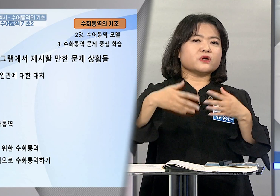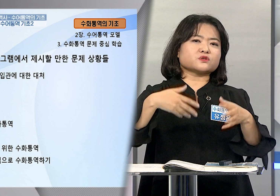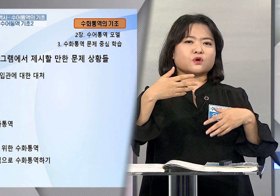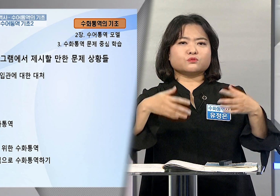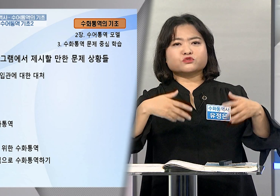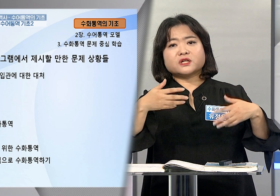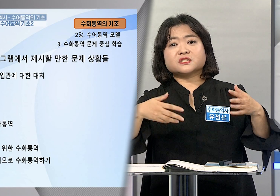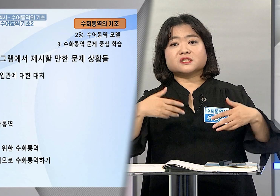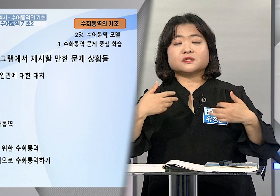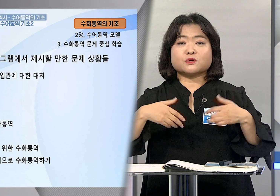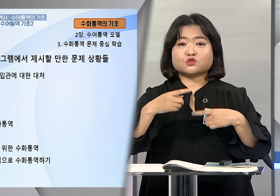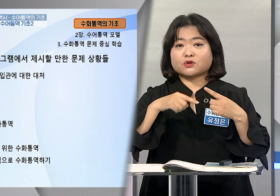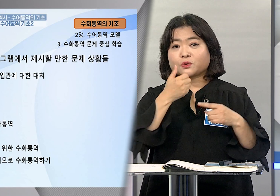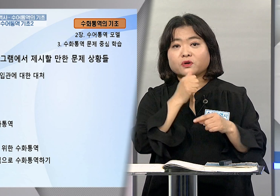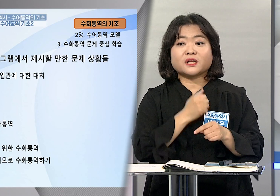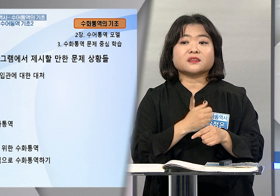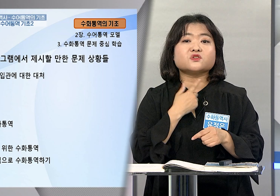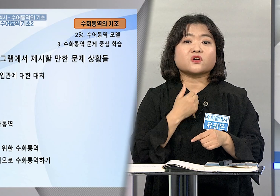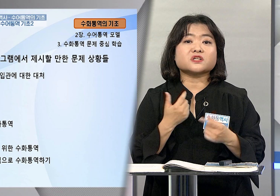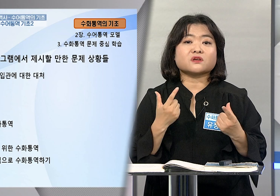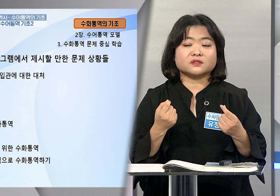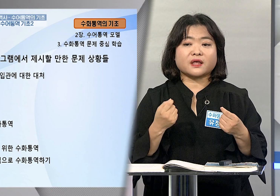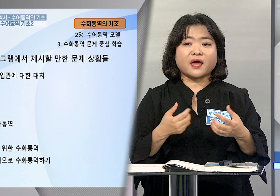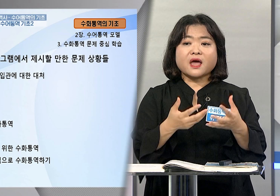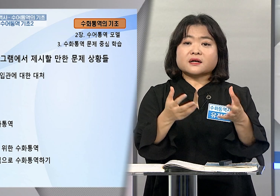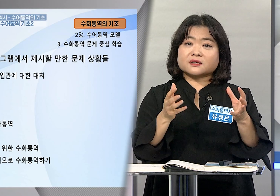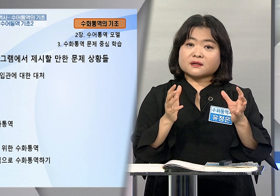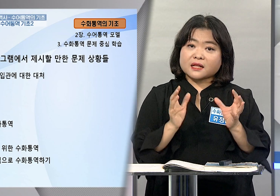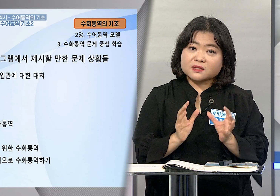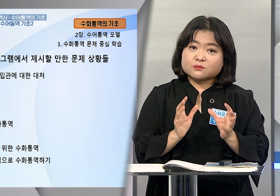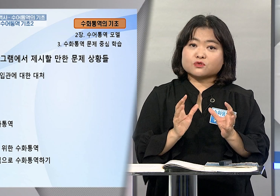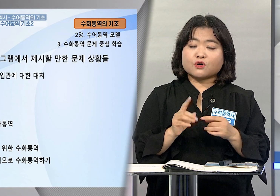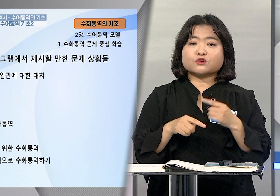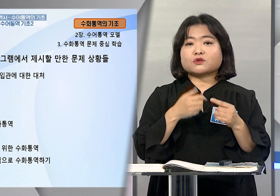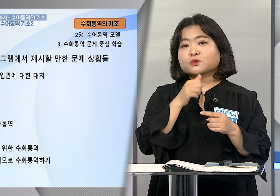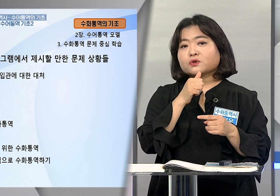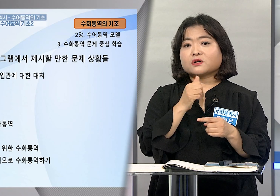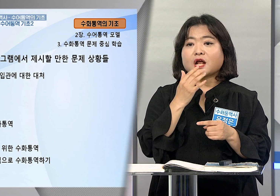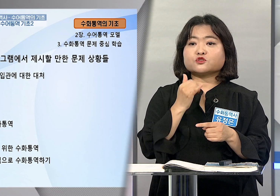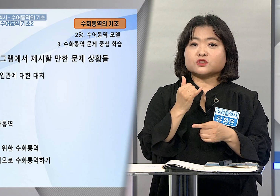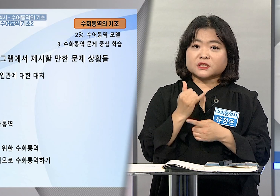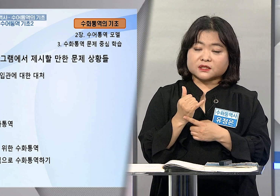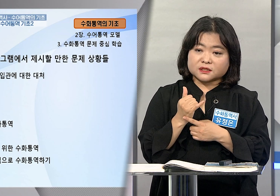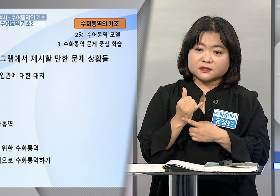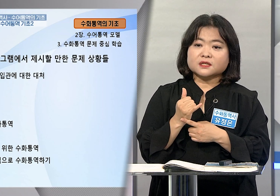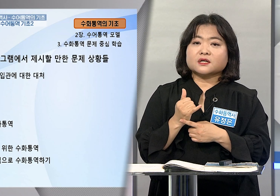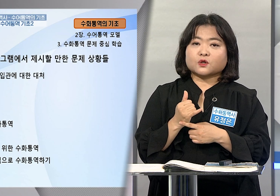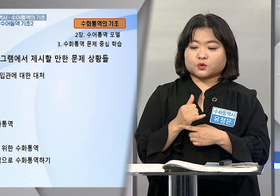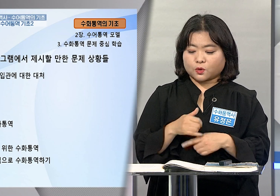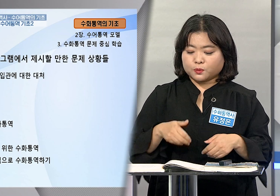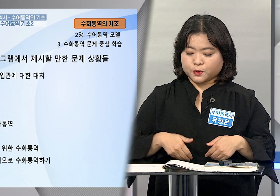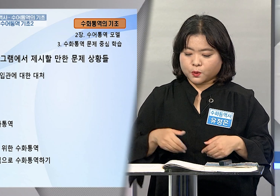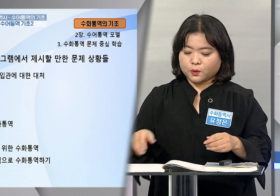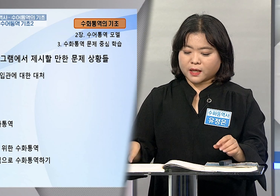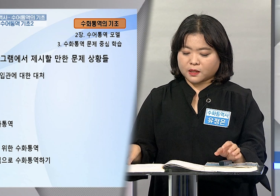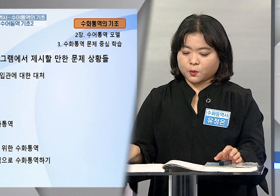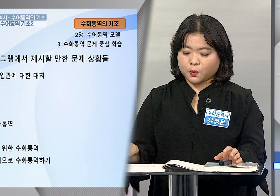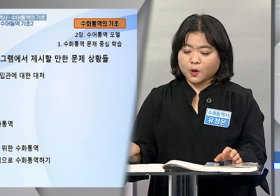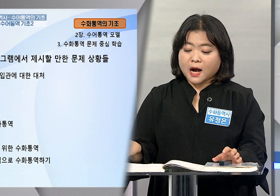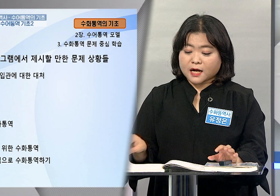위에서 무대를 즐기면서 수화통역을 했던 적이 있었는데 그런 한 팀으로 수화통역을 할 수 있는 것도 필요하다고 할